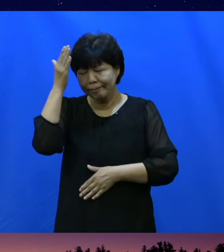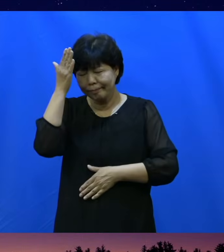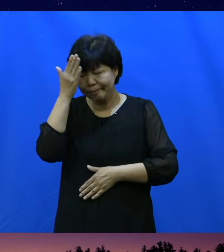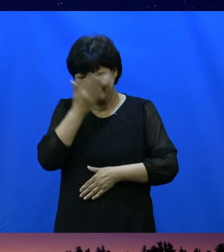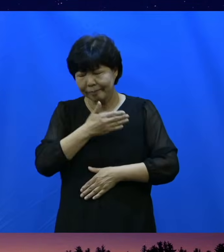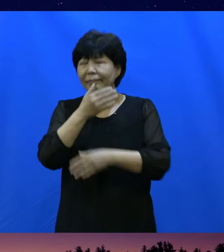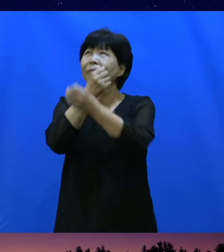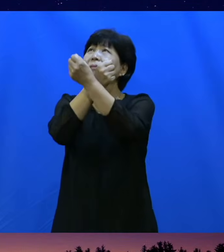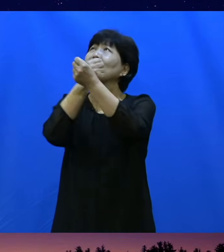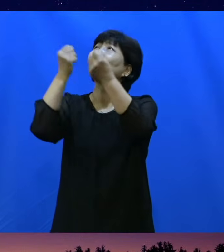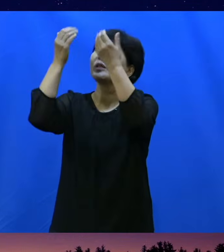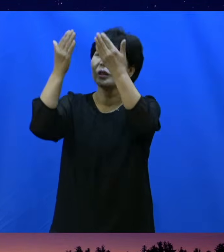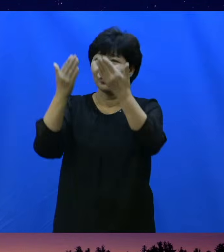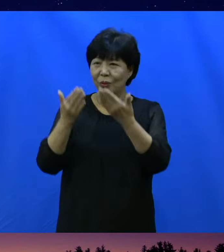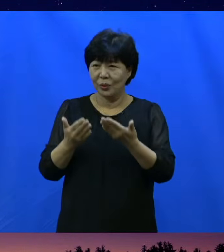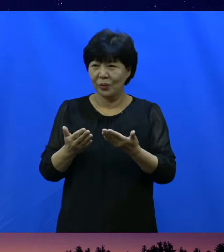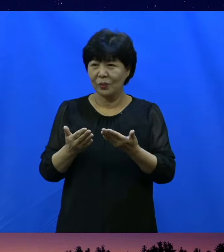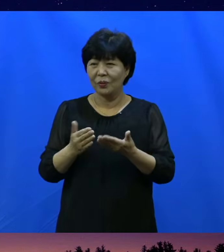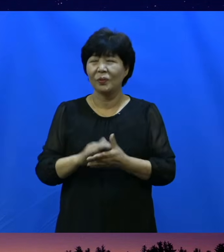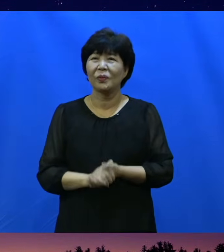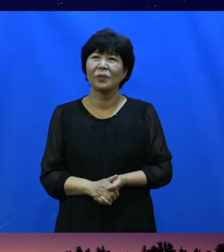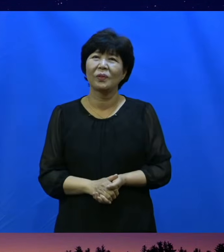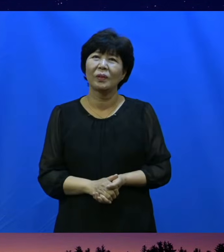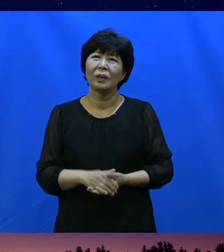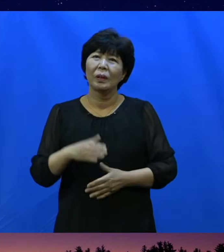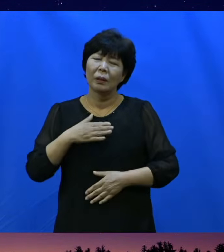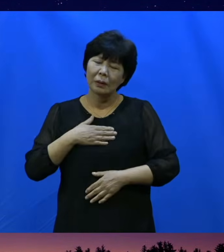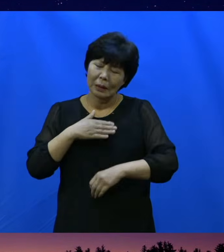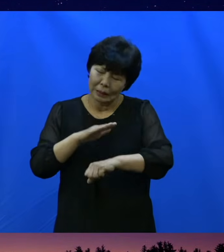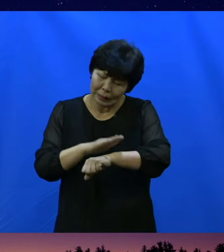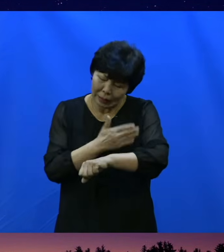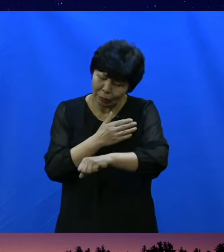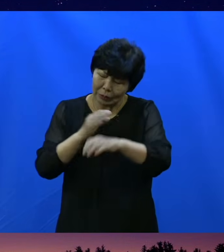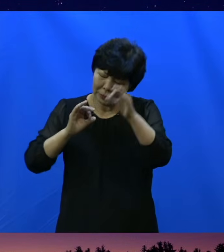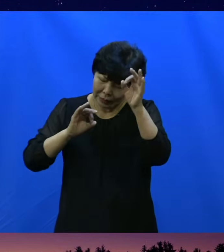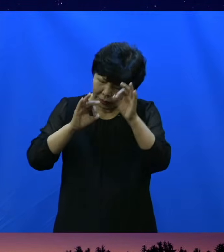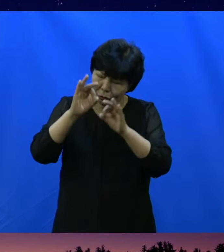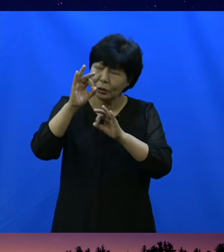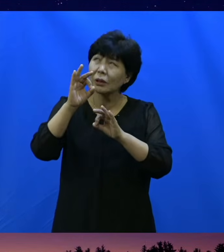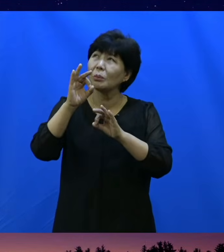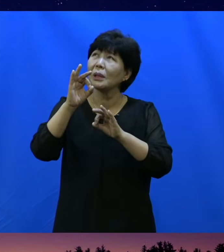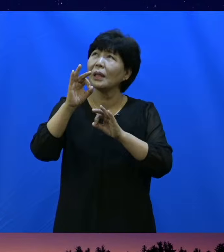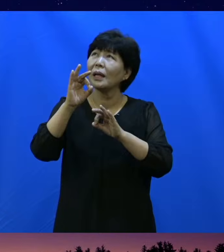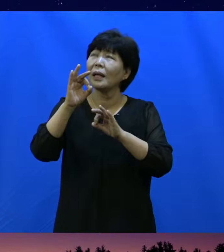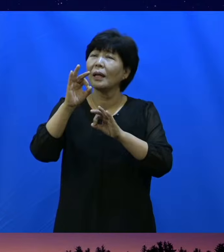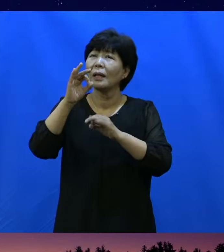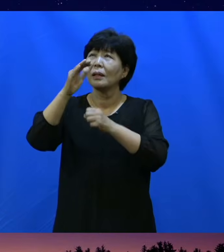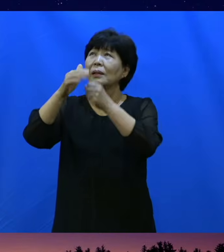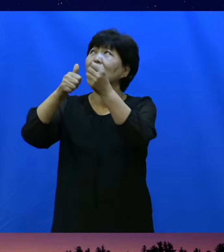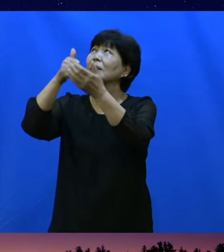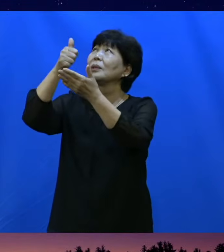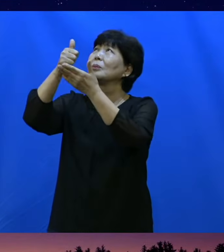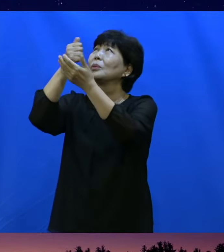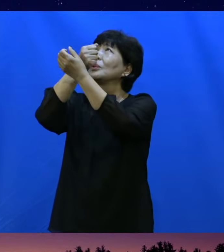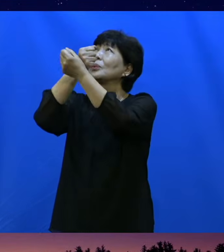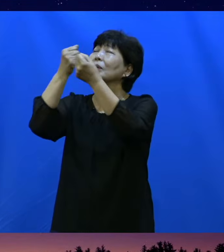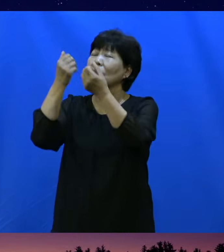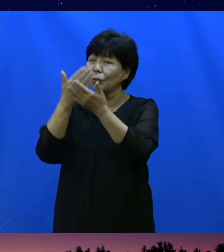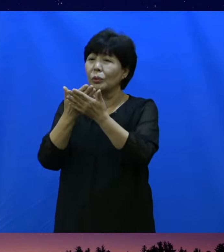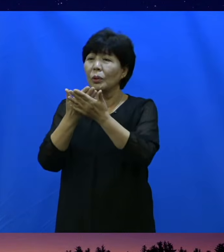잘못했습니다. 주님, 제가 순간적으로 제가 실수를 했습니다. 순간적으로 제가 죄를 졌습니다. 용서해